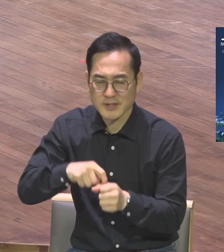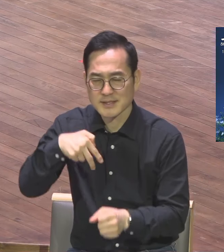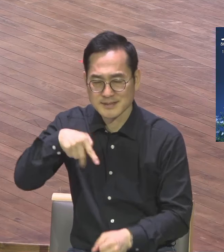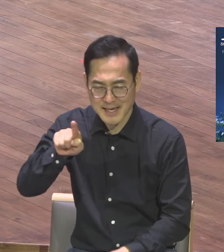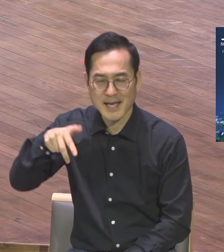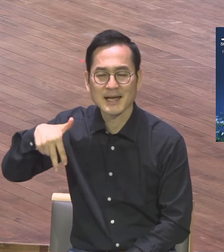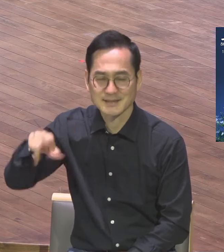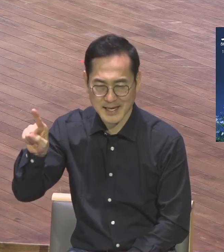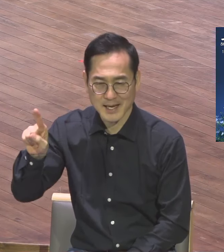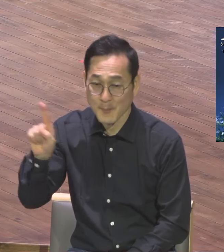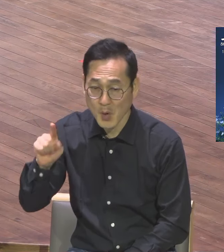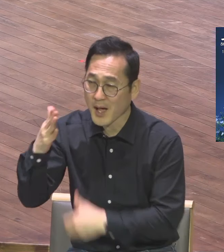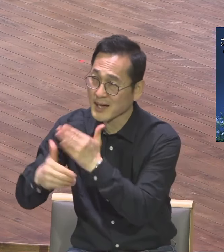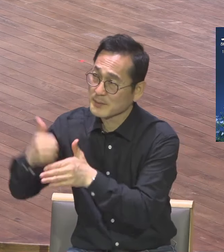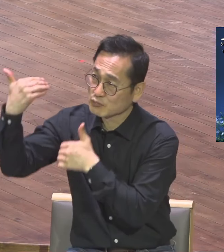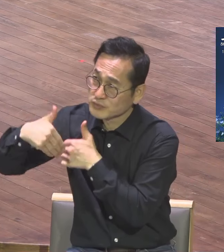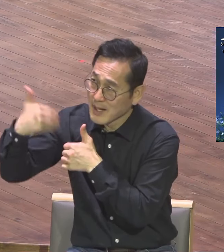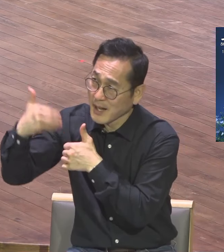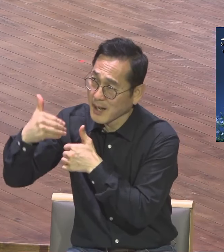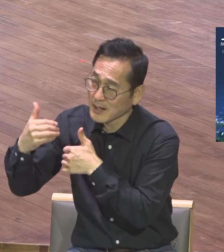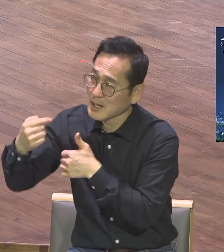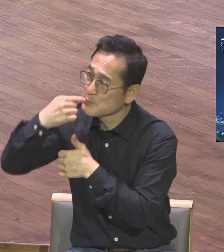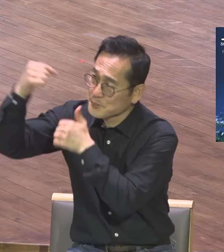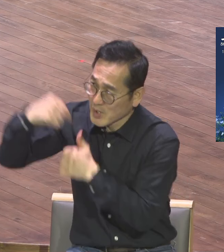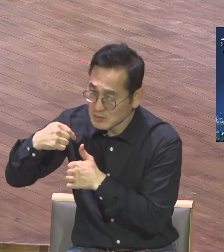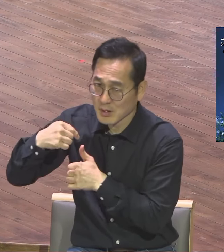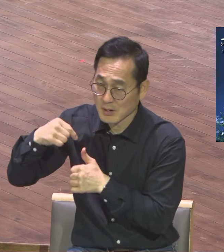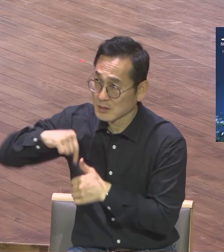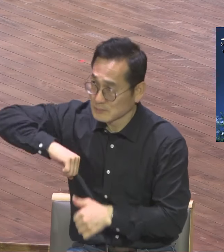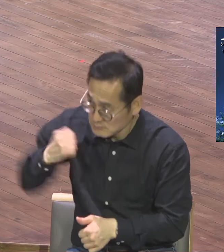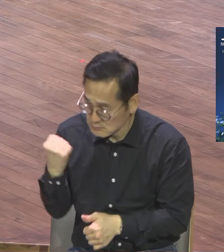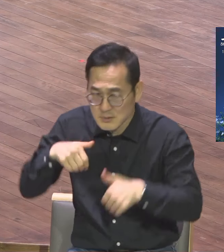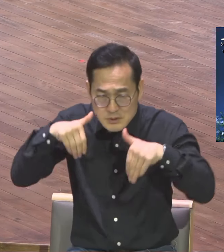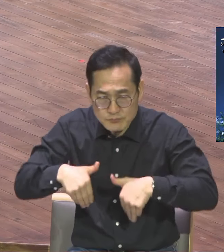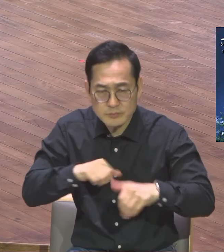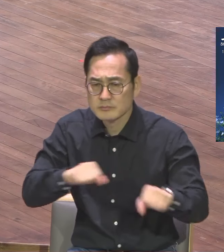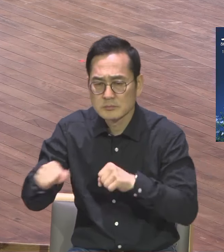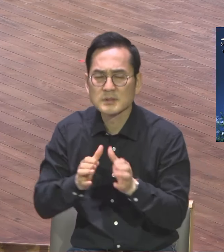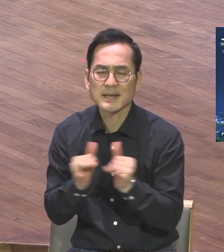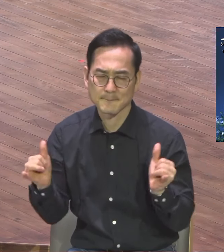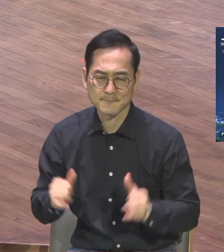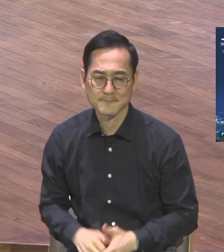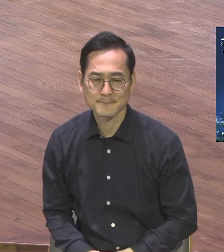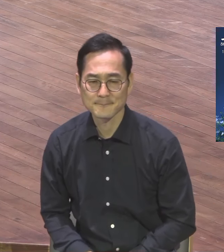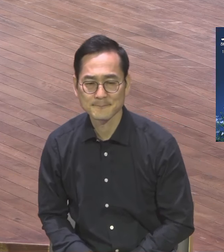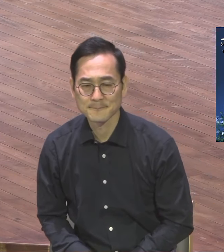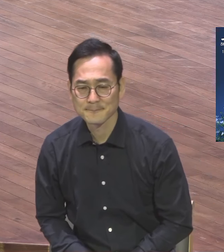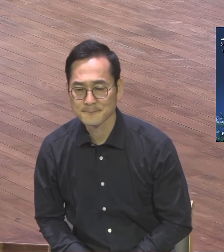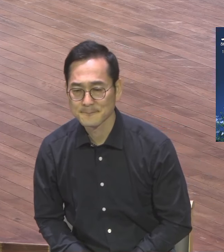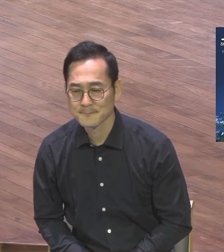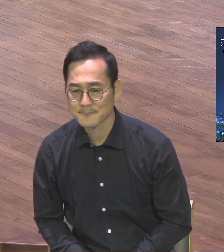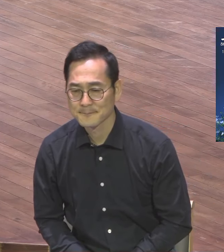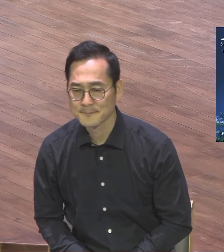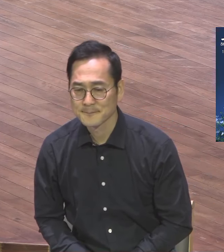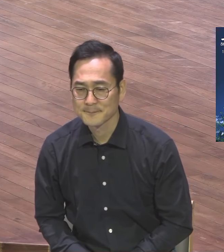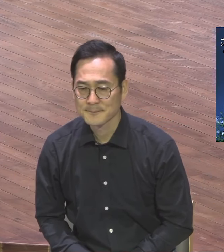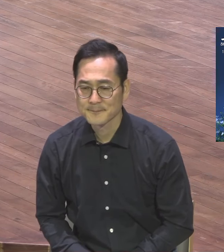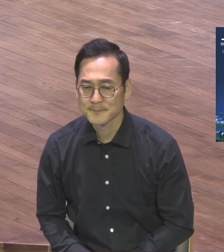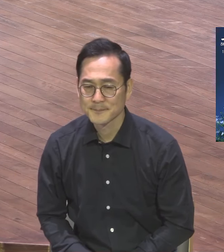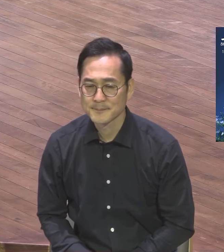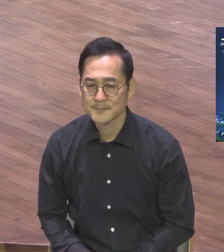우리에게 부탁하신 명령을 우리가 뭐요? 심부름하는 사람이에요. 심부름. 사자는 심부름하는 사람이라니까요.